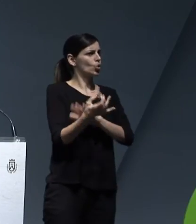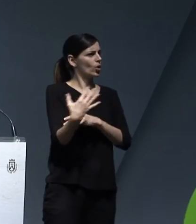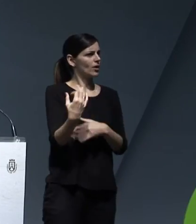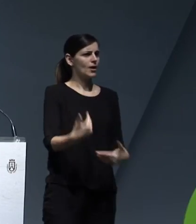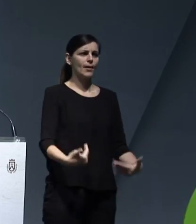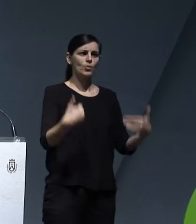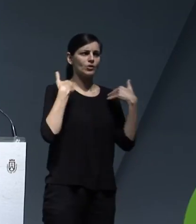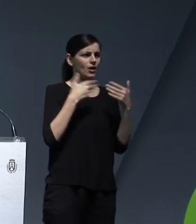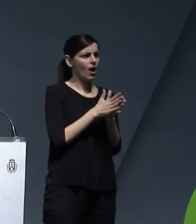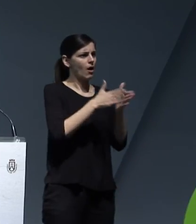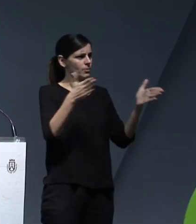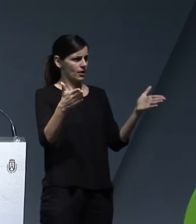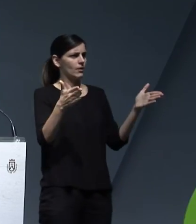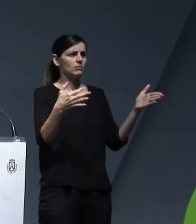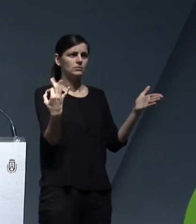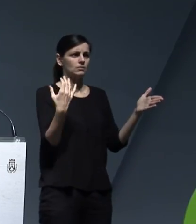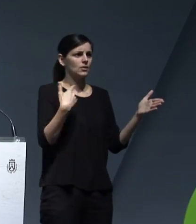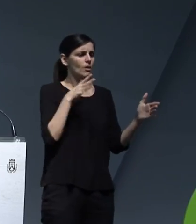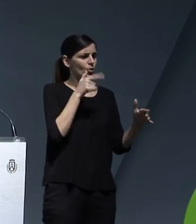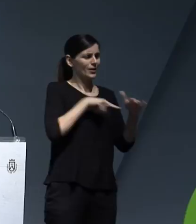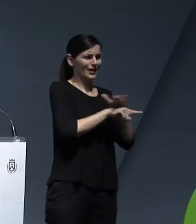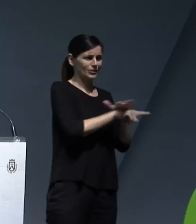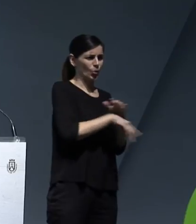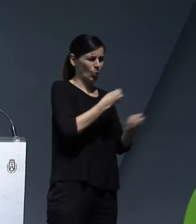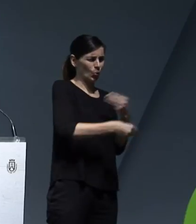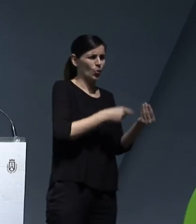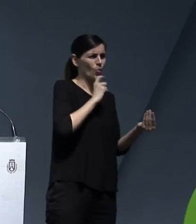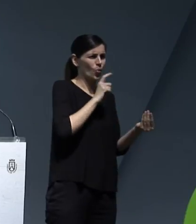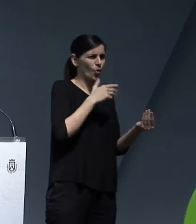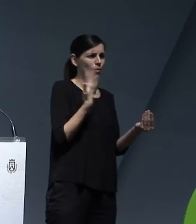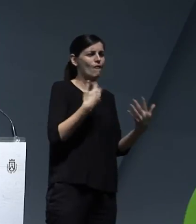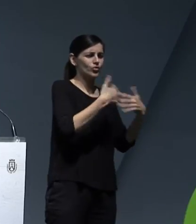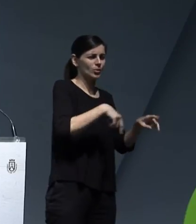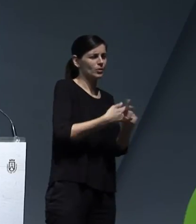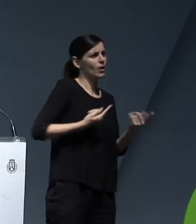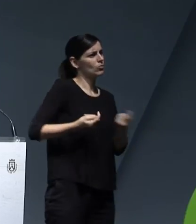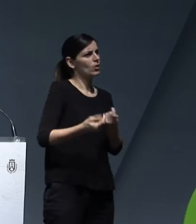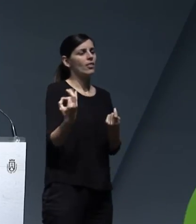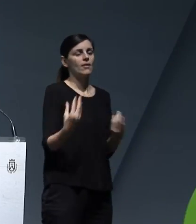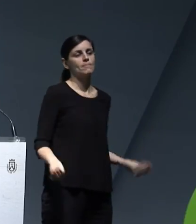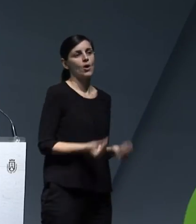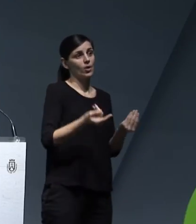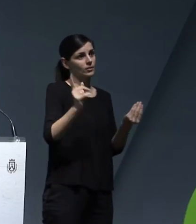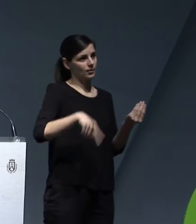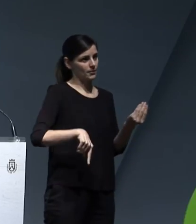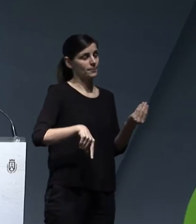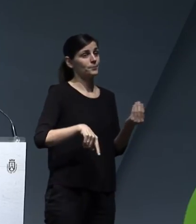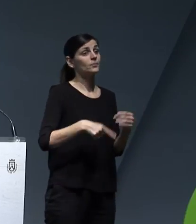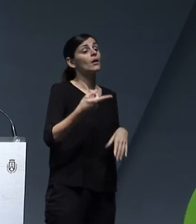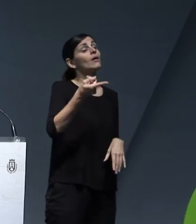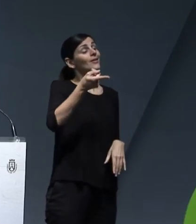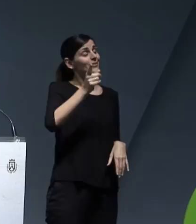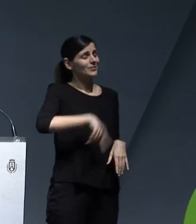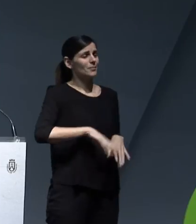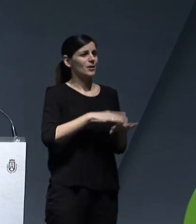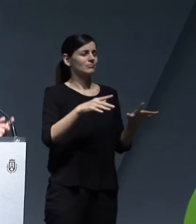través de los sistemas integrados de gestión cuyo funcionamiento y control ha de ser mejorado. Se hace hincapié en desarrollar acciones en